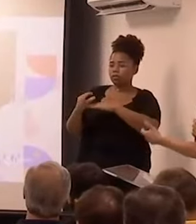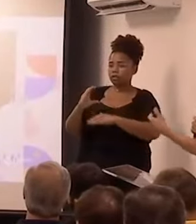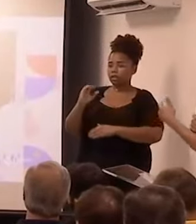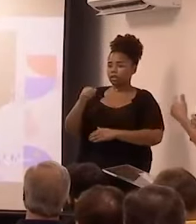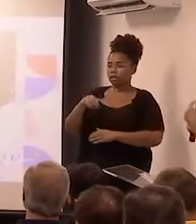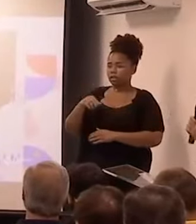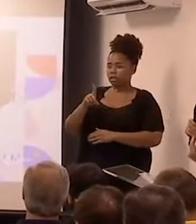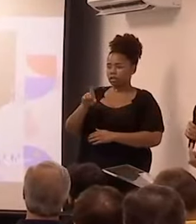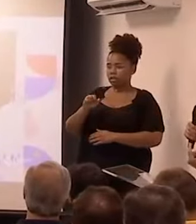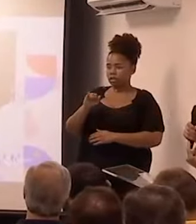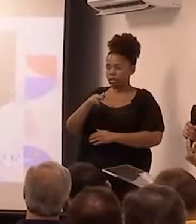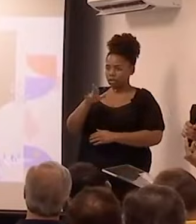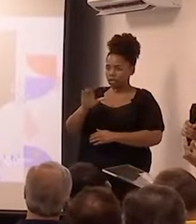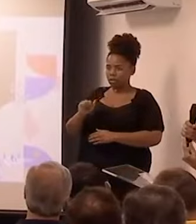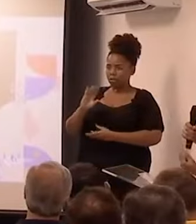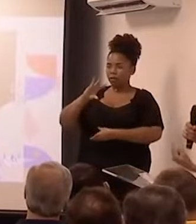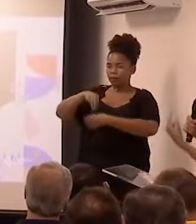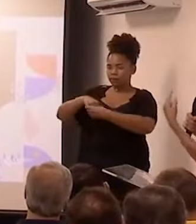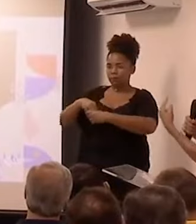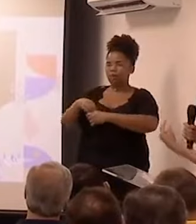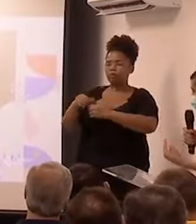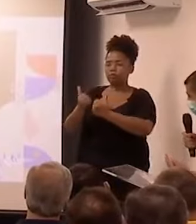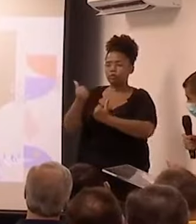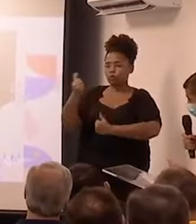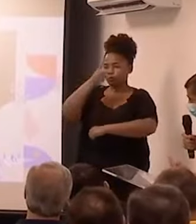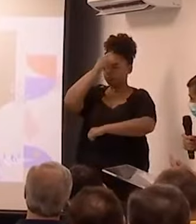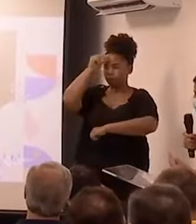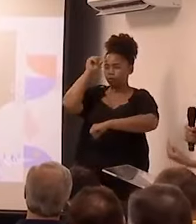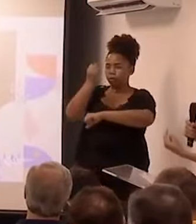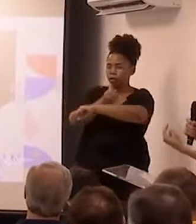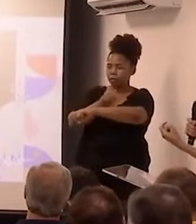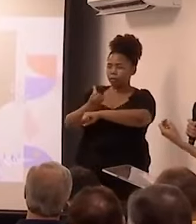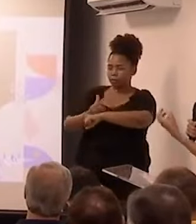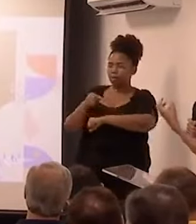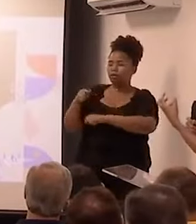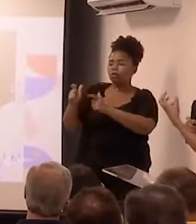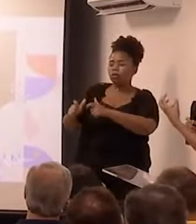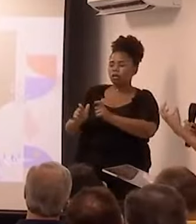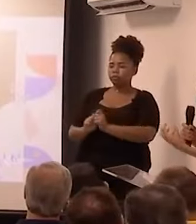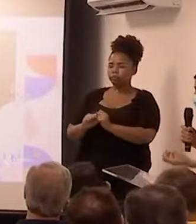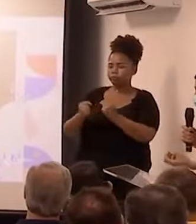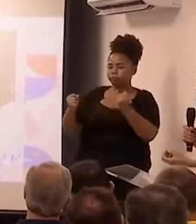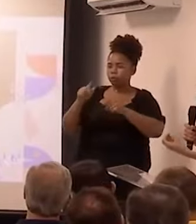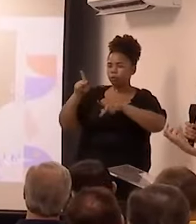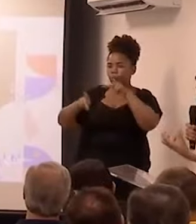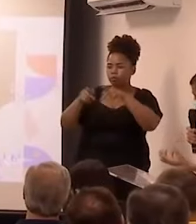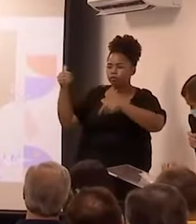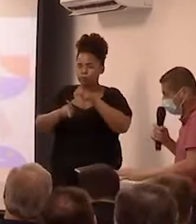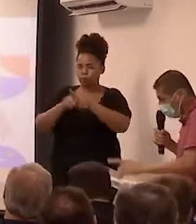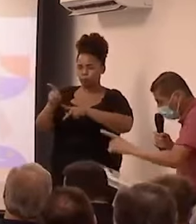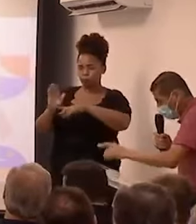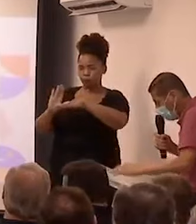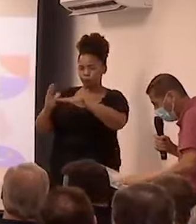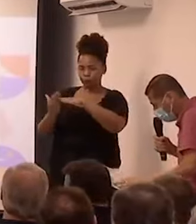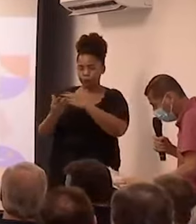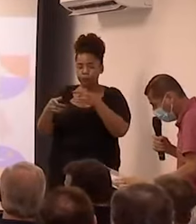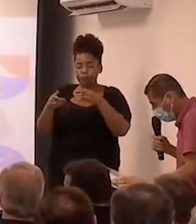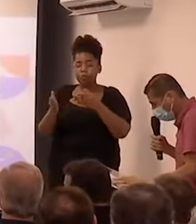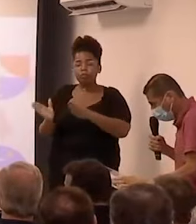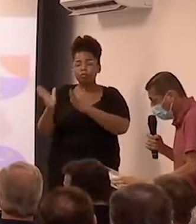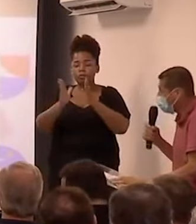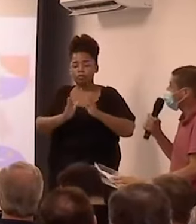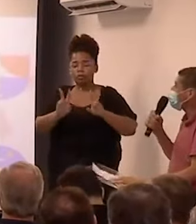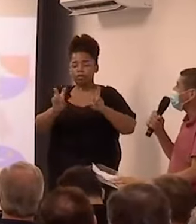Penha, o maior em termos de população do território e o mais vulnerável em tudo. UPA 3